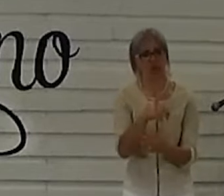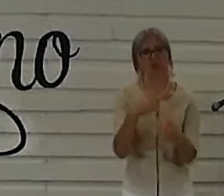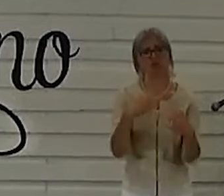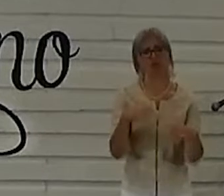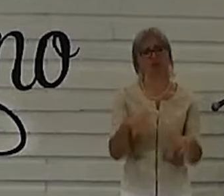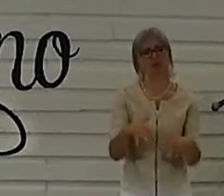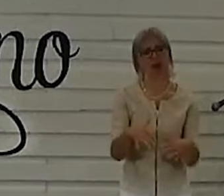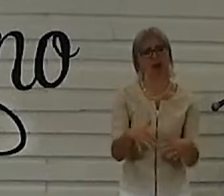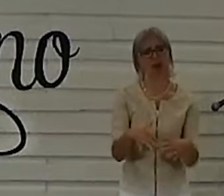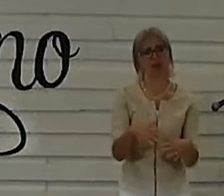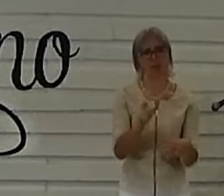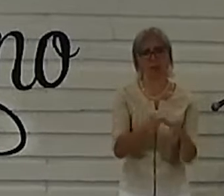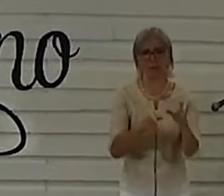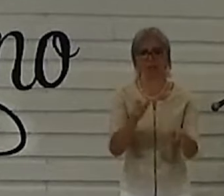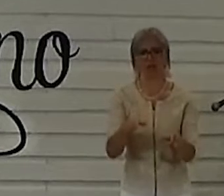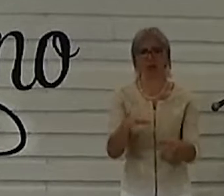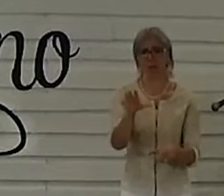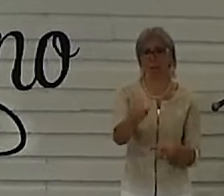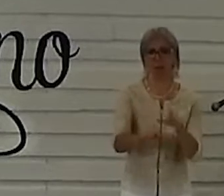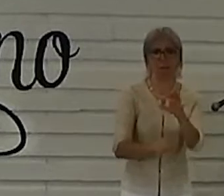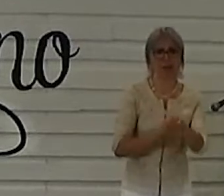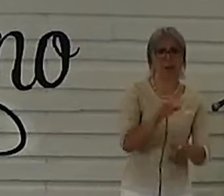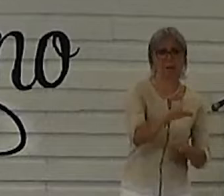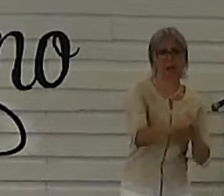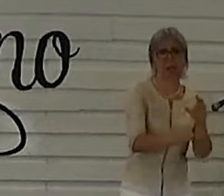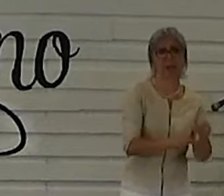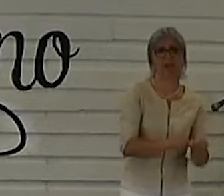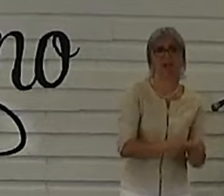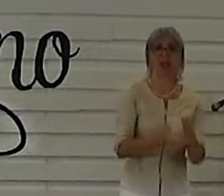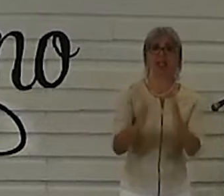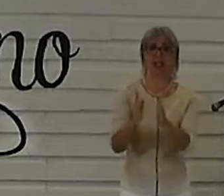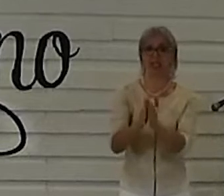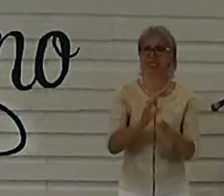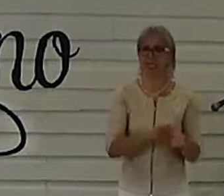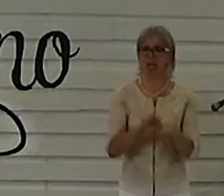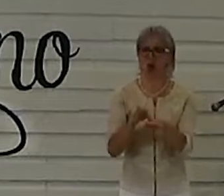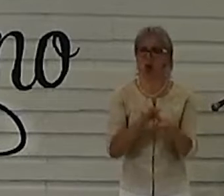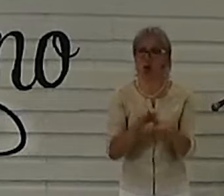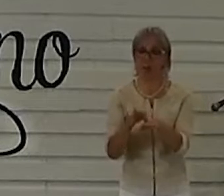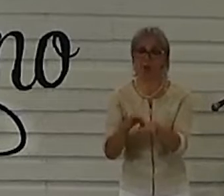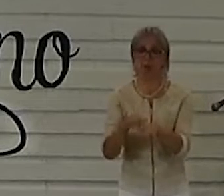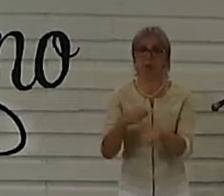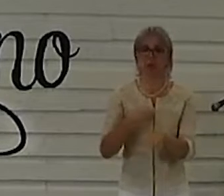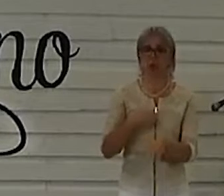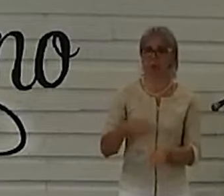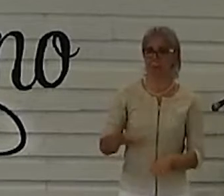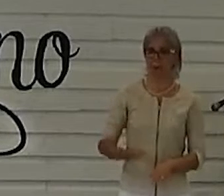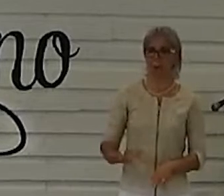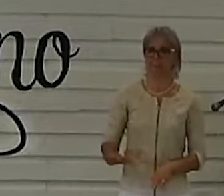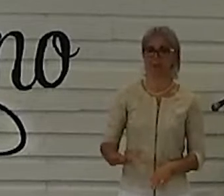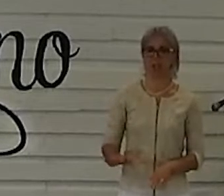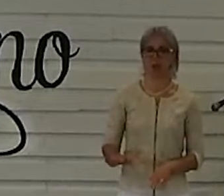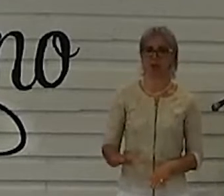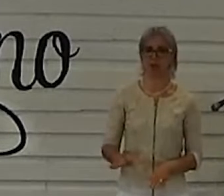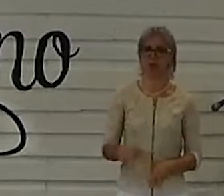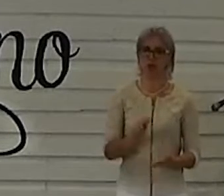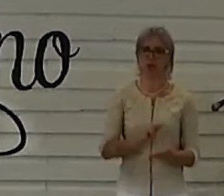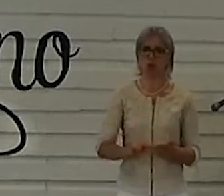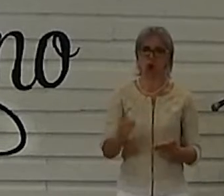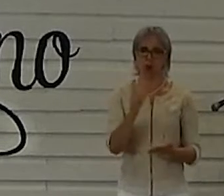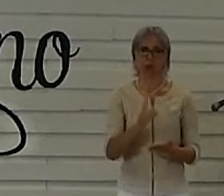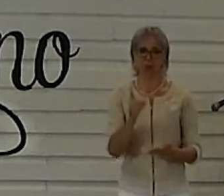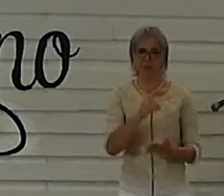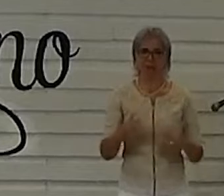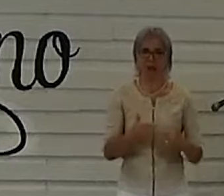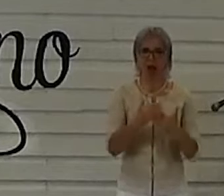Io sono stato accompagnato da bambino, mio padre non guidava. Mi portavano alla scuola domenicale, la scuola domenicale era solo la domenica mattina. Poi facevano il culto la domenica